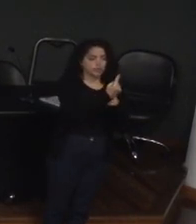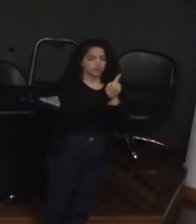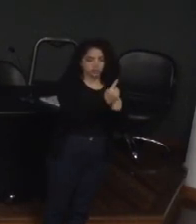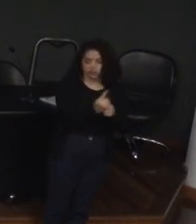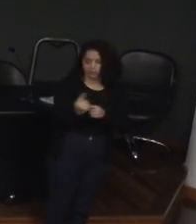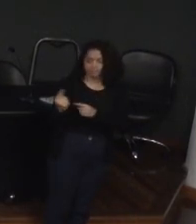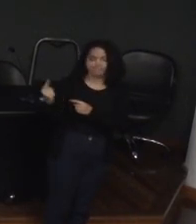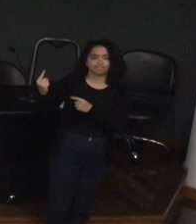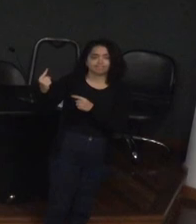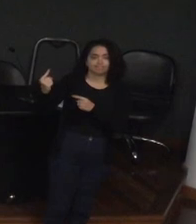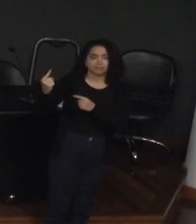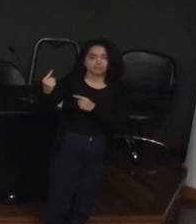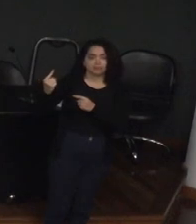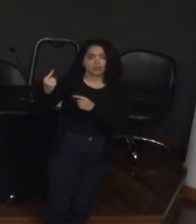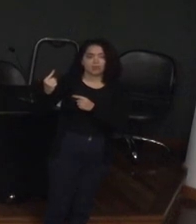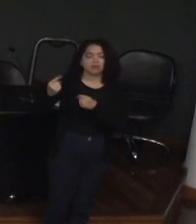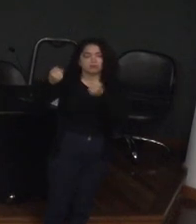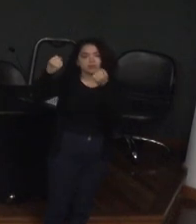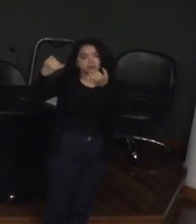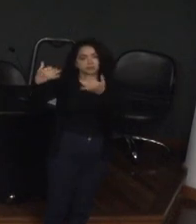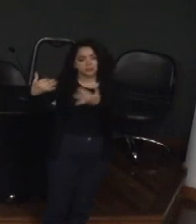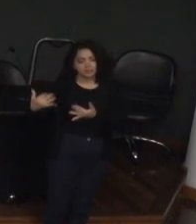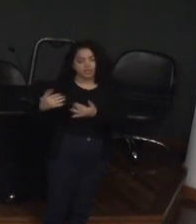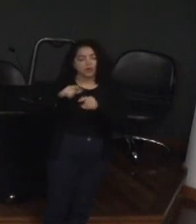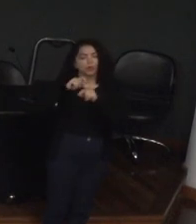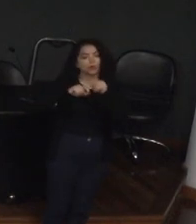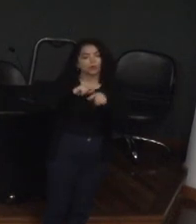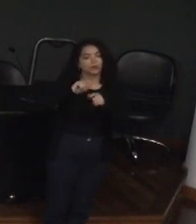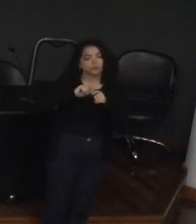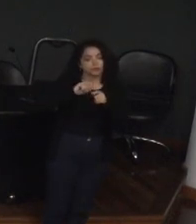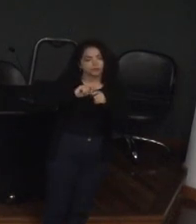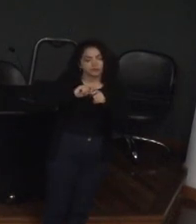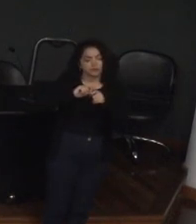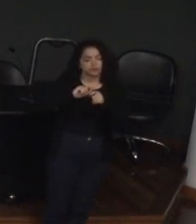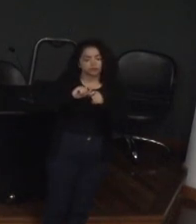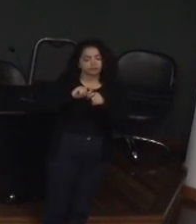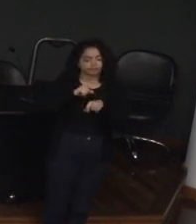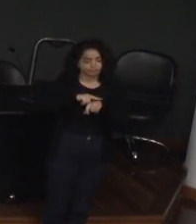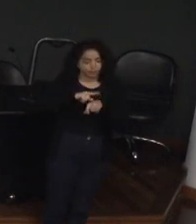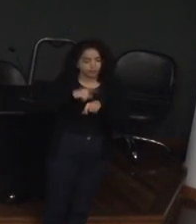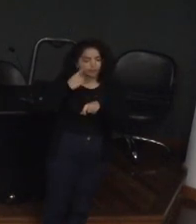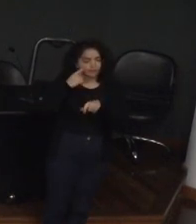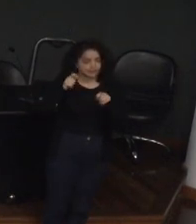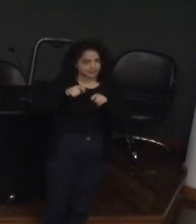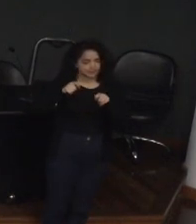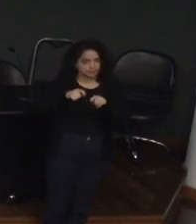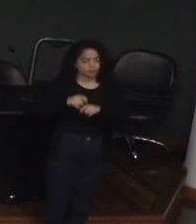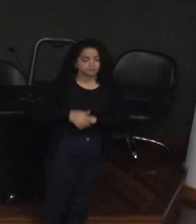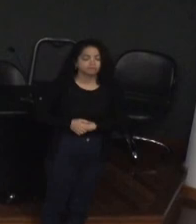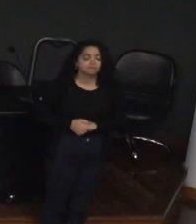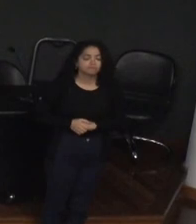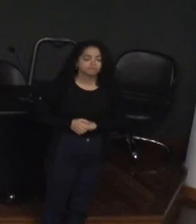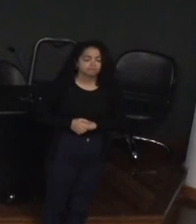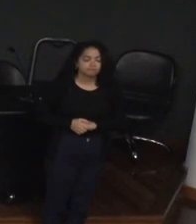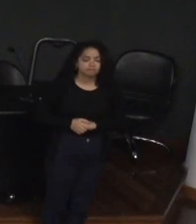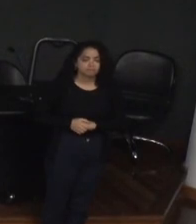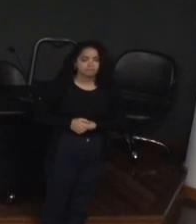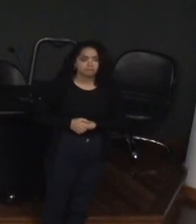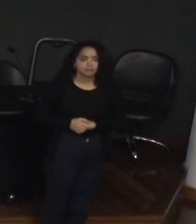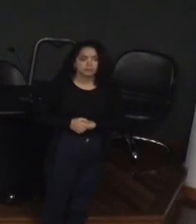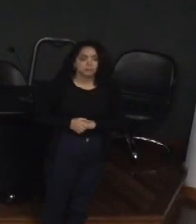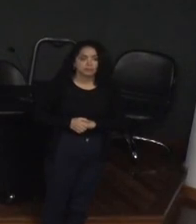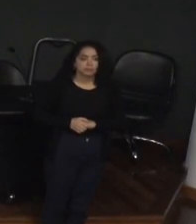na frente e vai falar o que foi feito. Tá? Vamos ver se dá tempo, mas eu acho que dá. A gente vai fazer com o maior número de